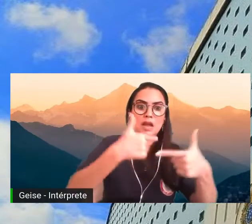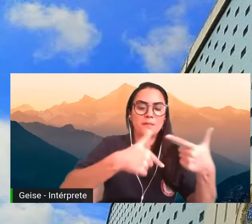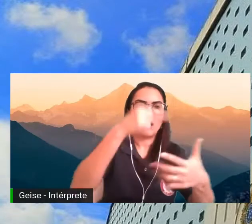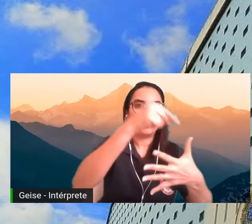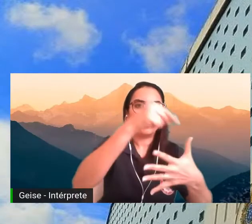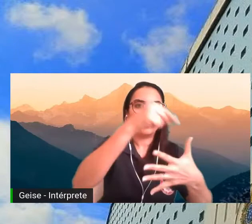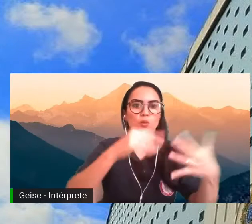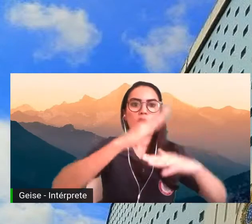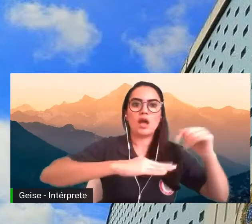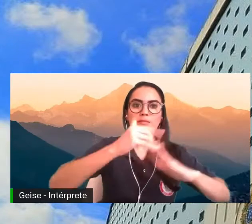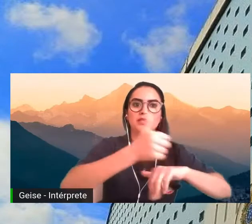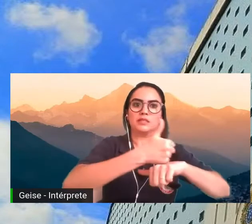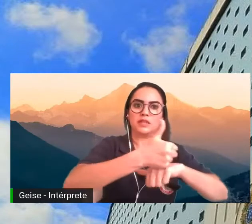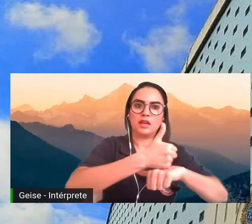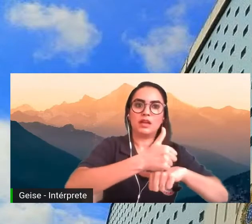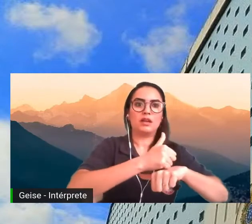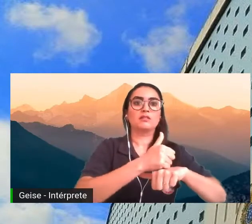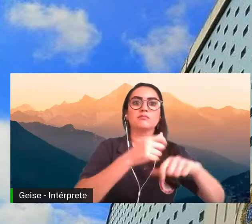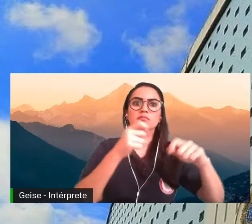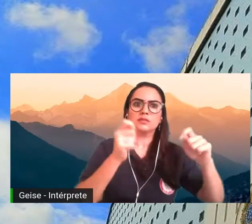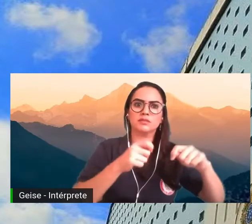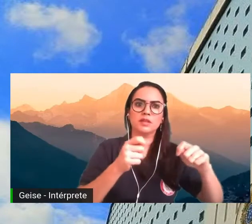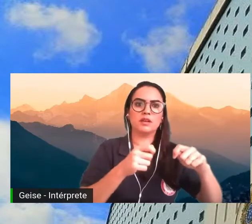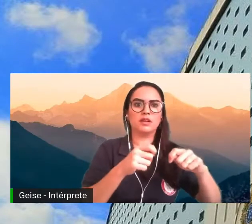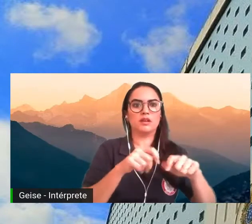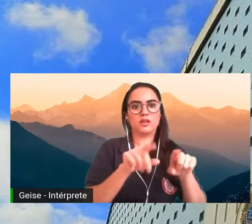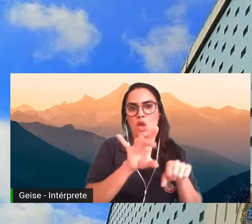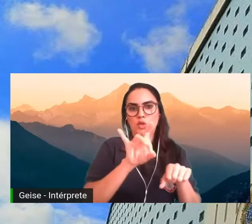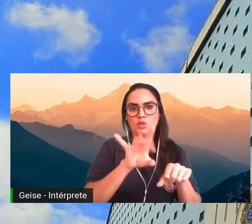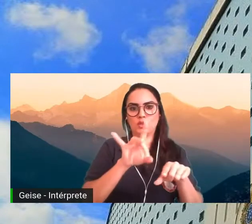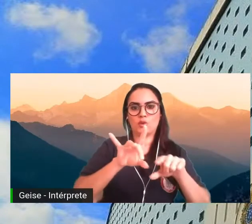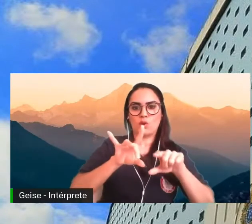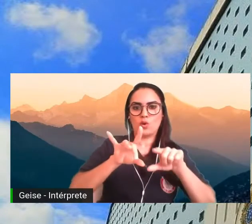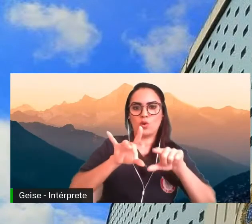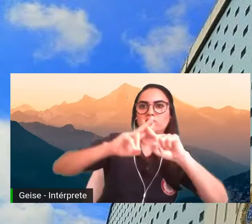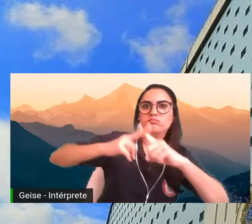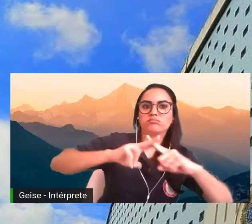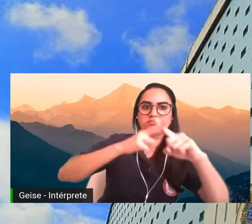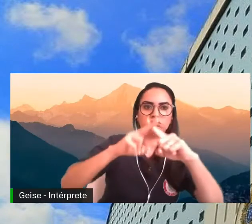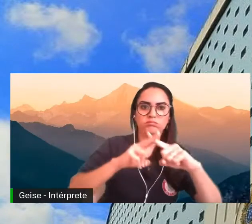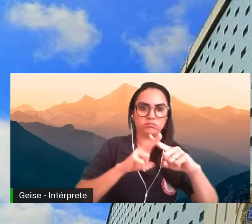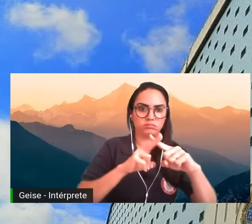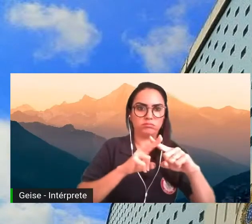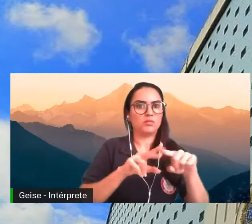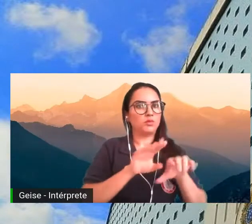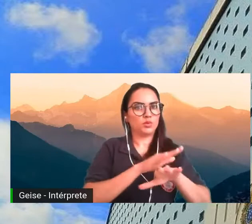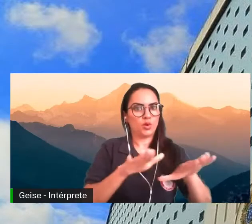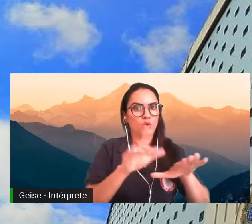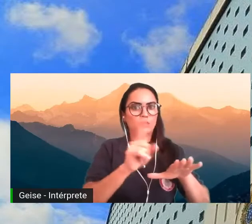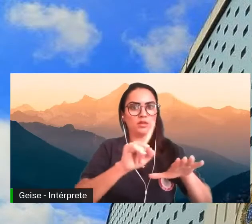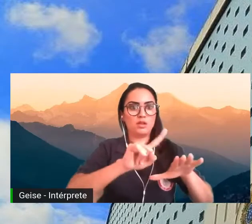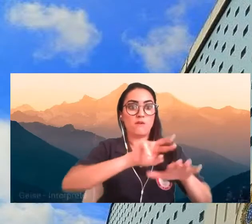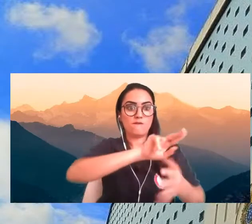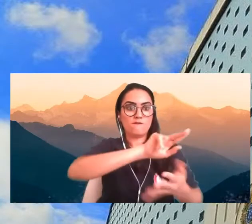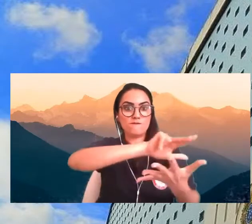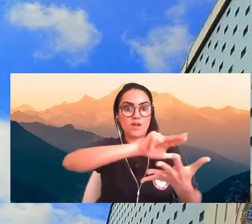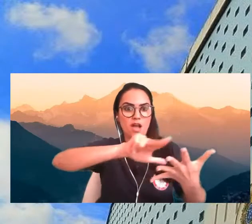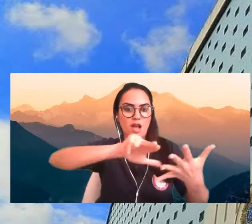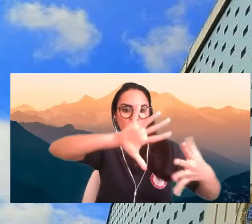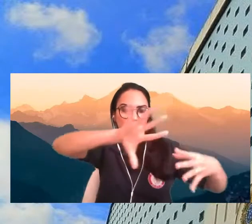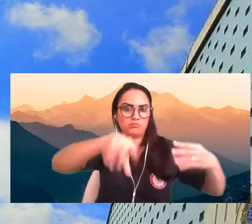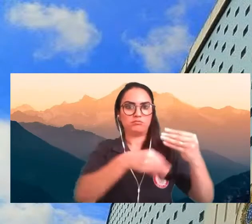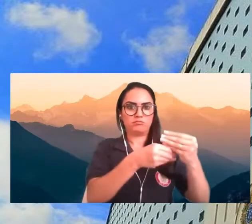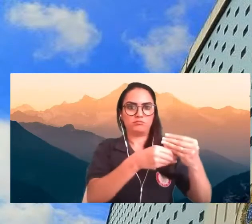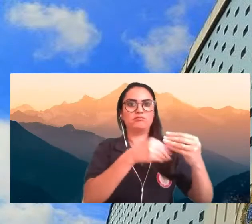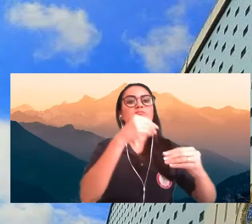etc. Trabalho qualificado é trabalho complexo, envolve múltiplos conhecimentos. Trabalho não